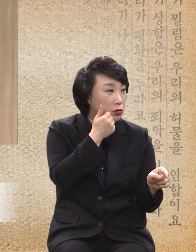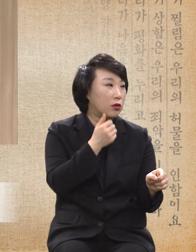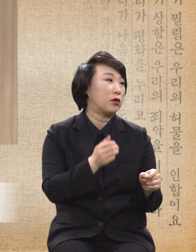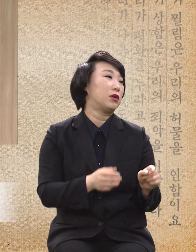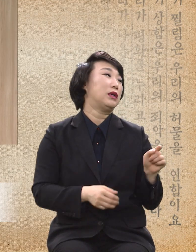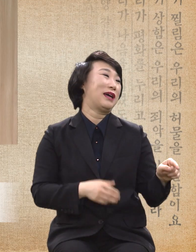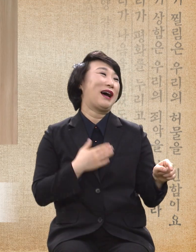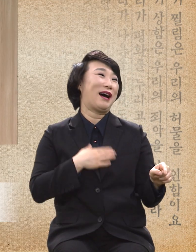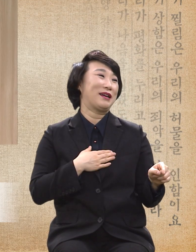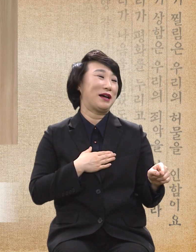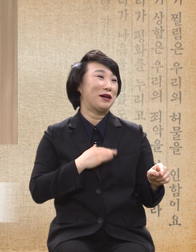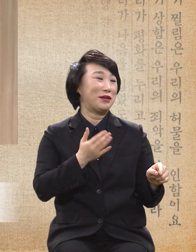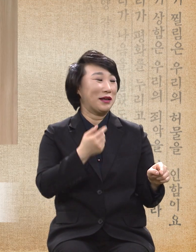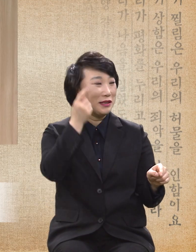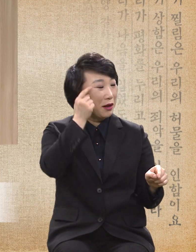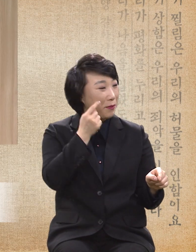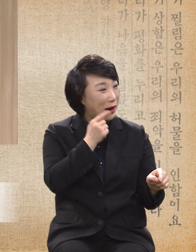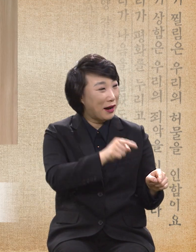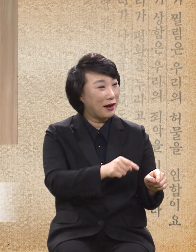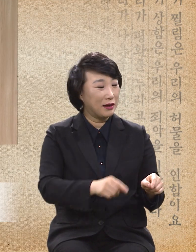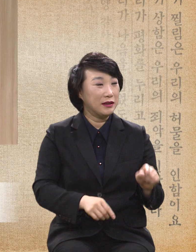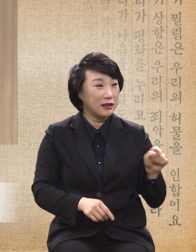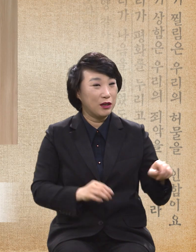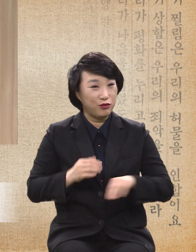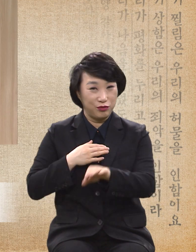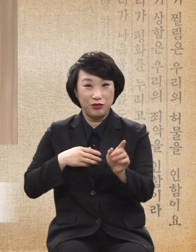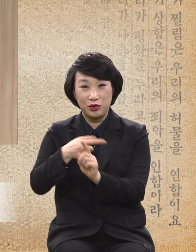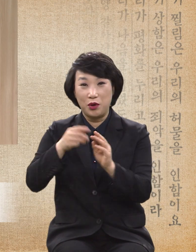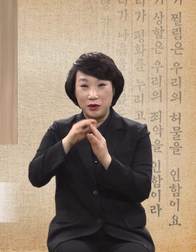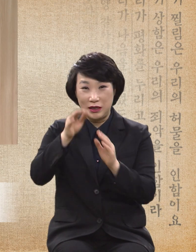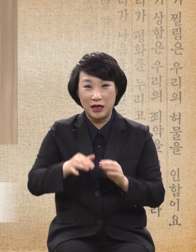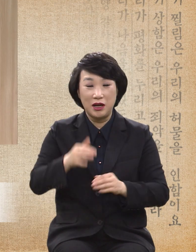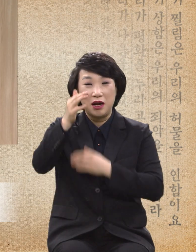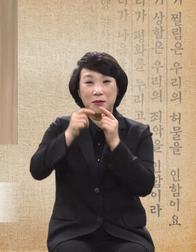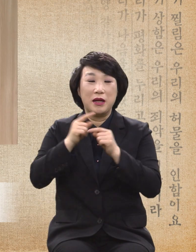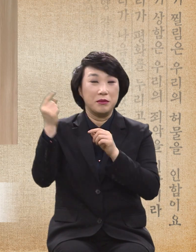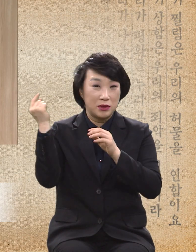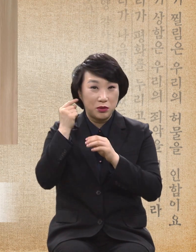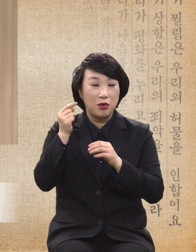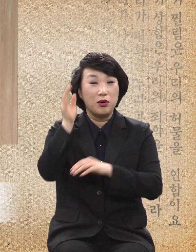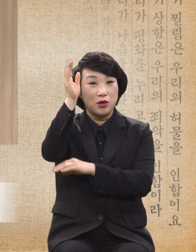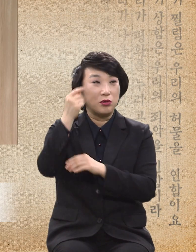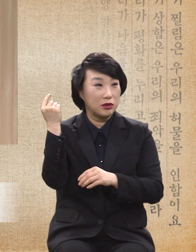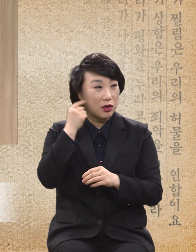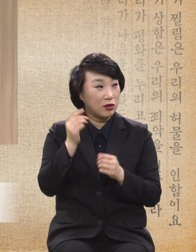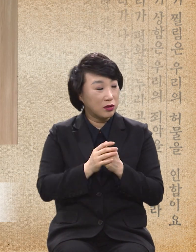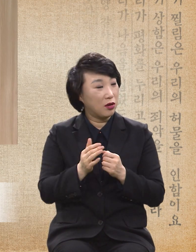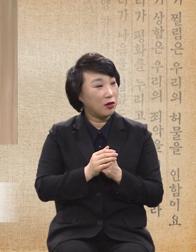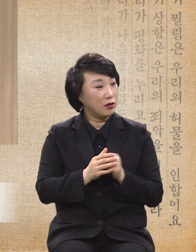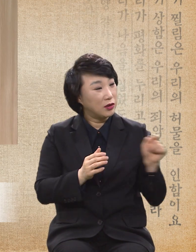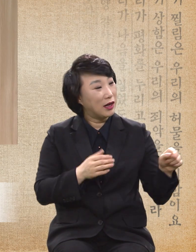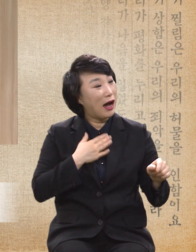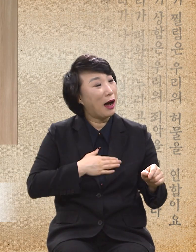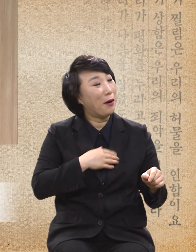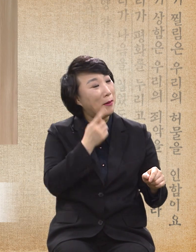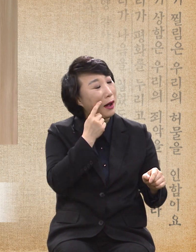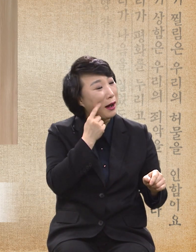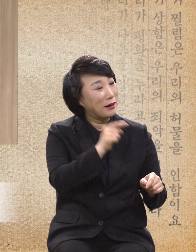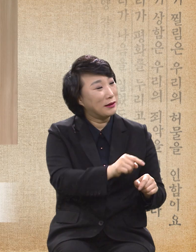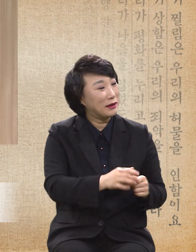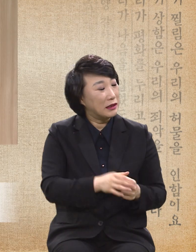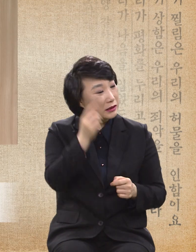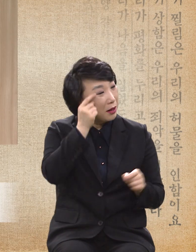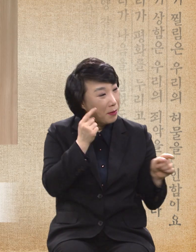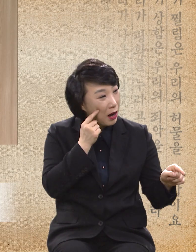말이요. 잘 판단해라. 네가 우리 교회에서 말씀 듣고 설교를 듣더니 판단하지 않겠느냐.